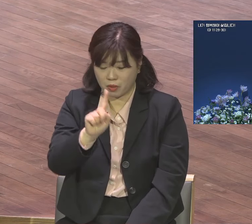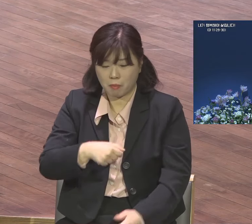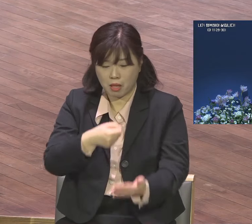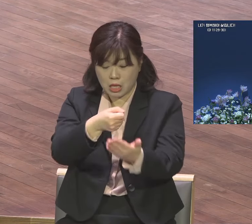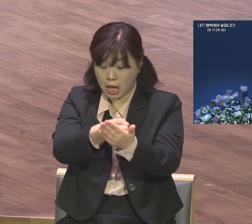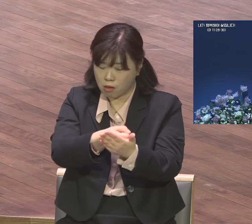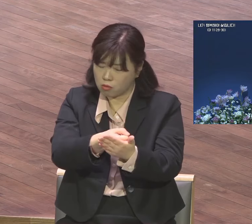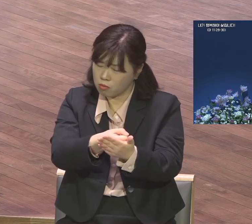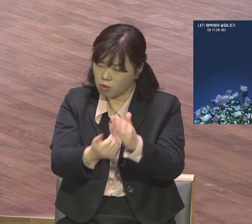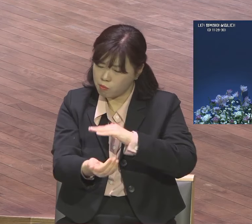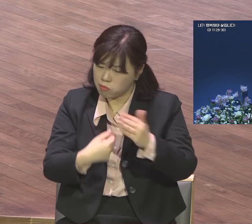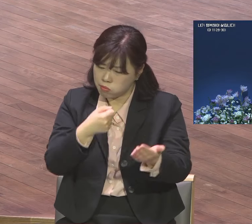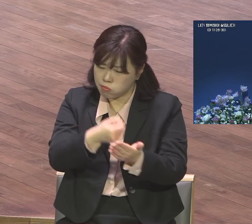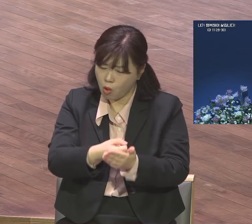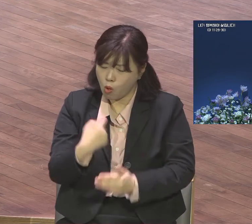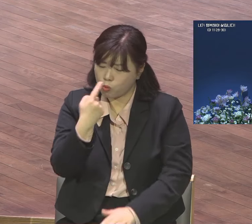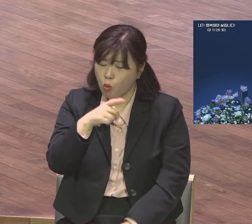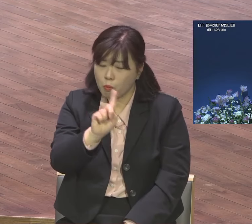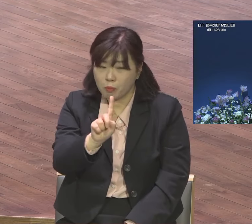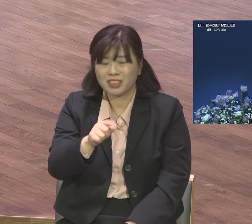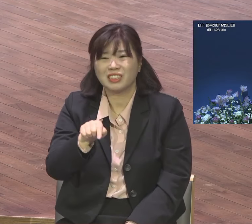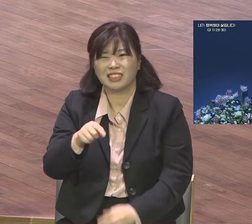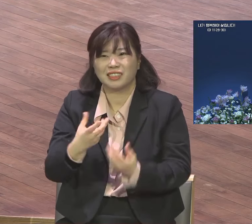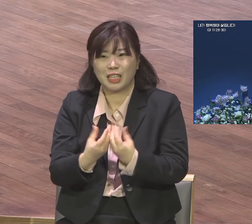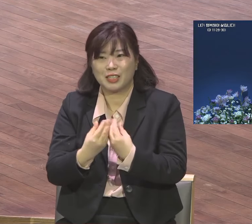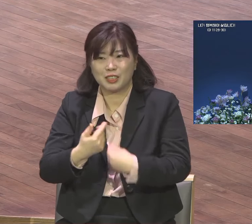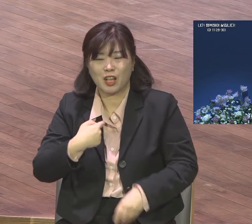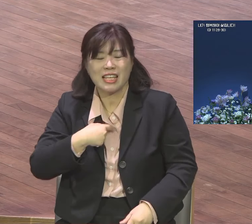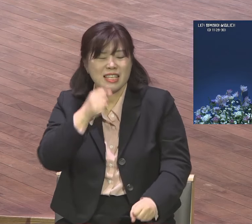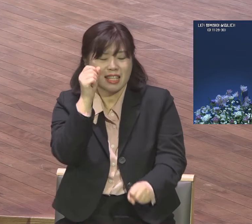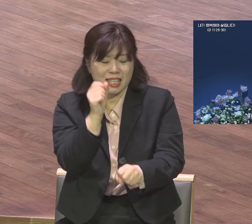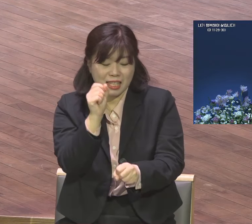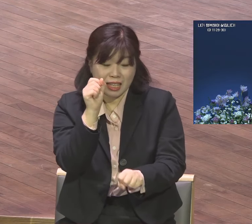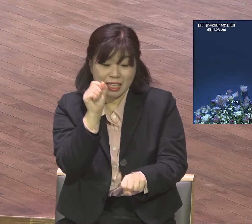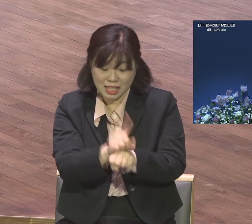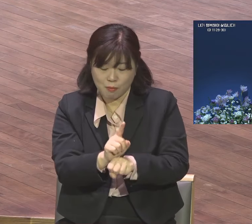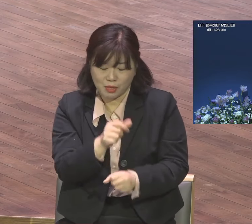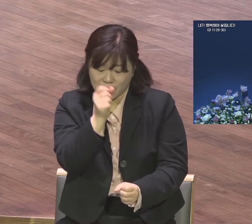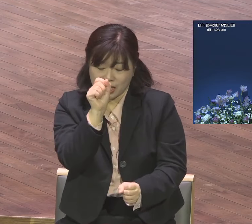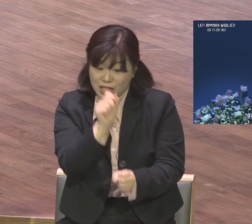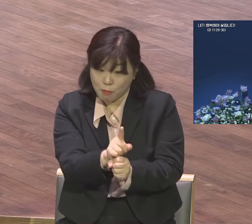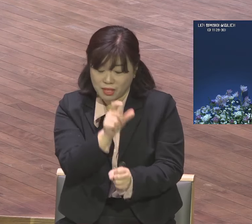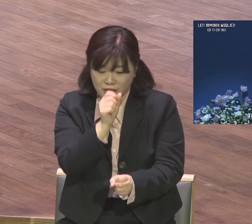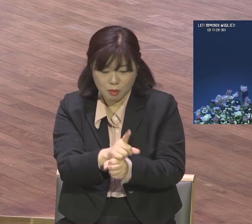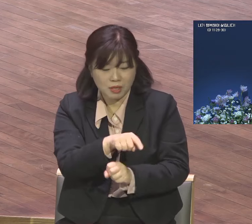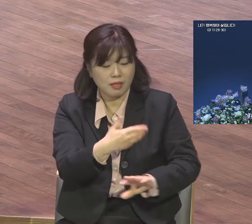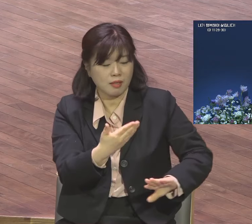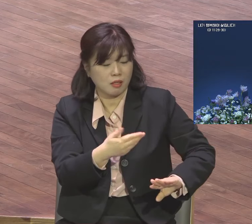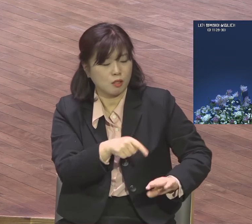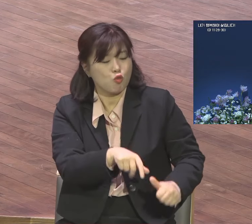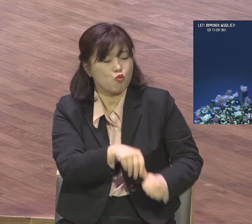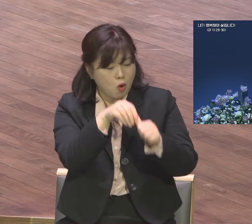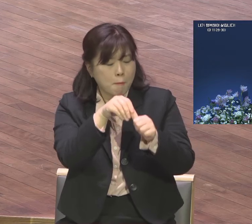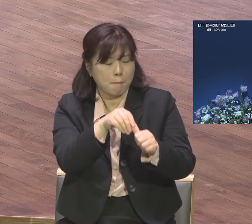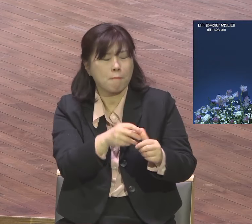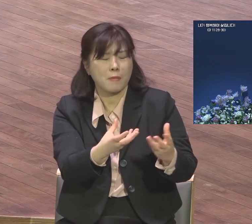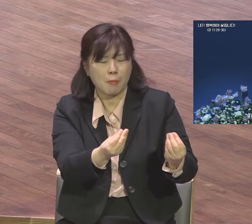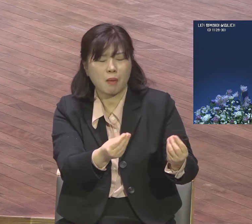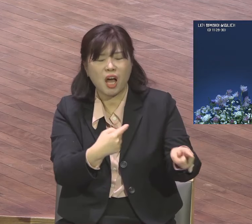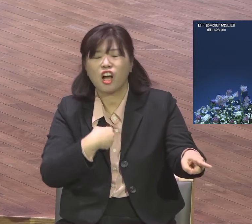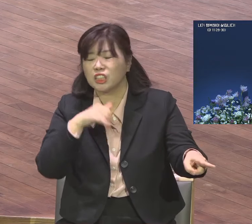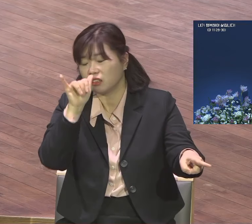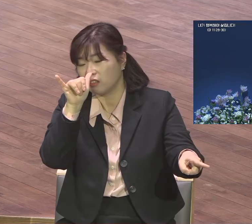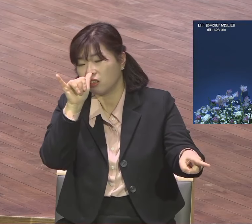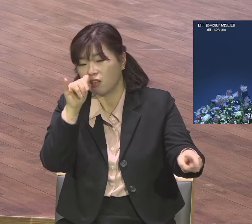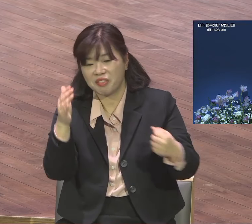없다고 그렇게 생각한 것입니다. 실례로 18세기 영국의 현장이 그러했습니다.